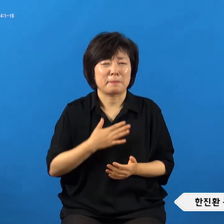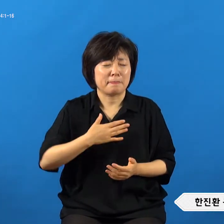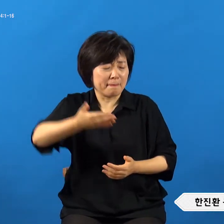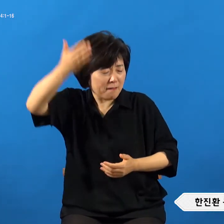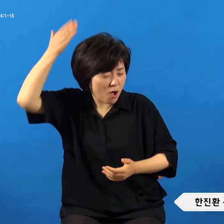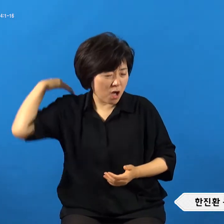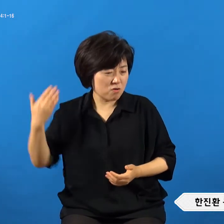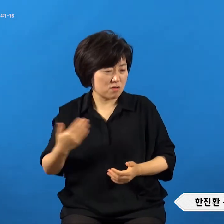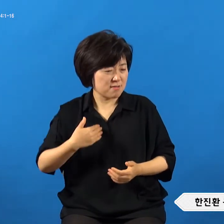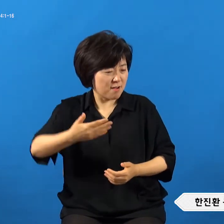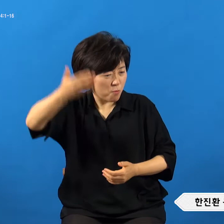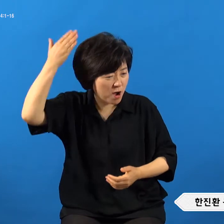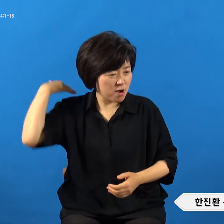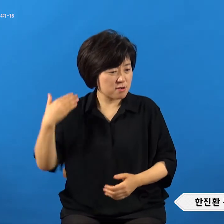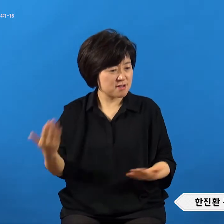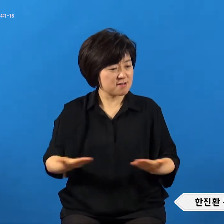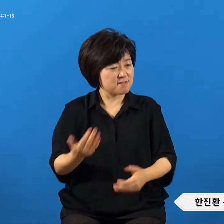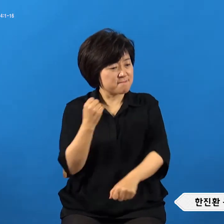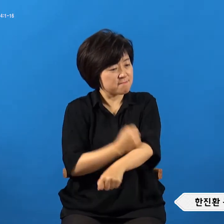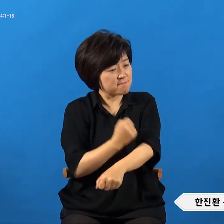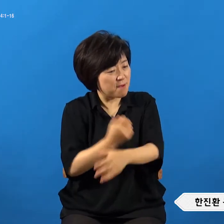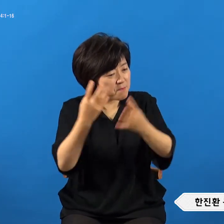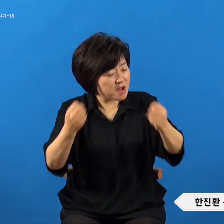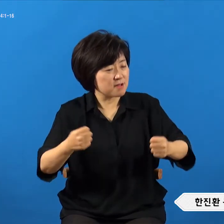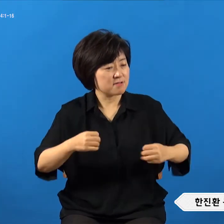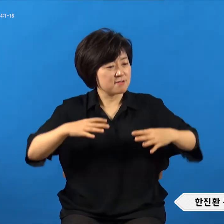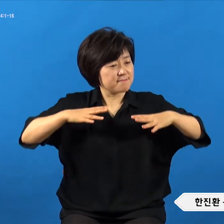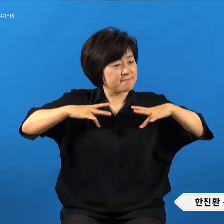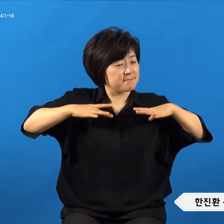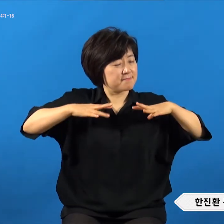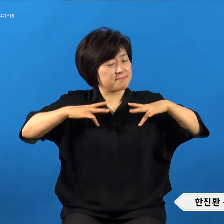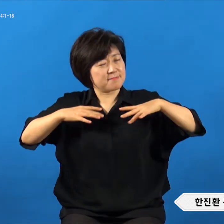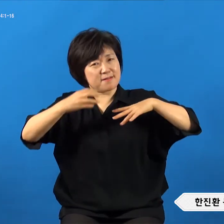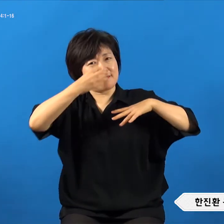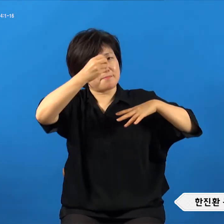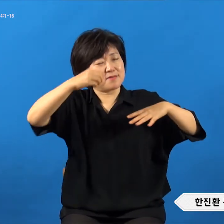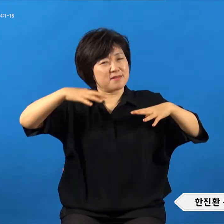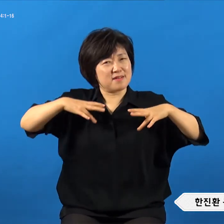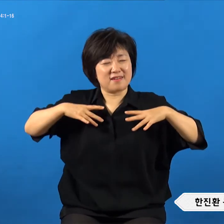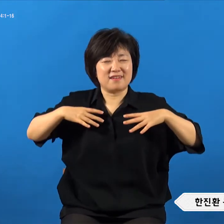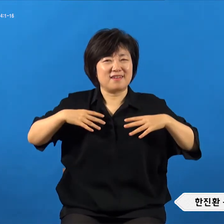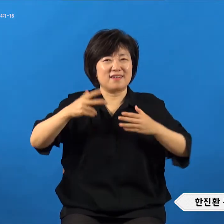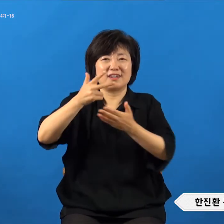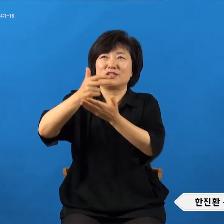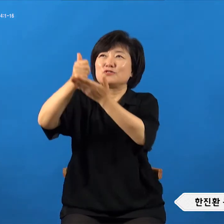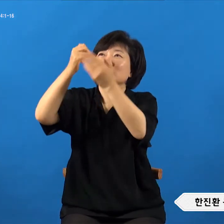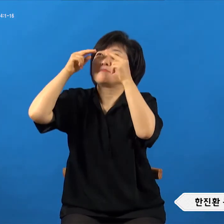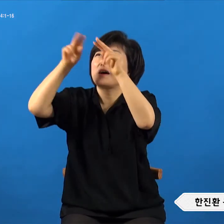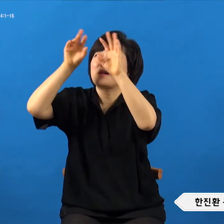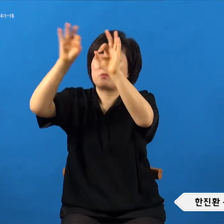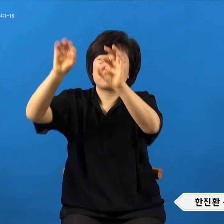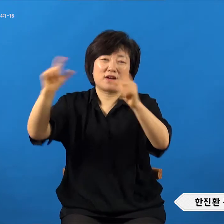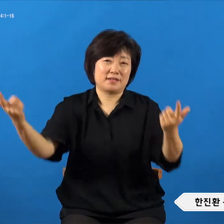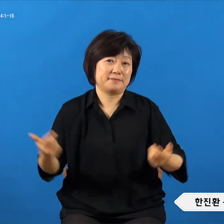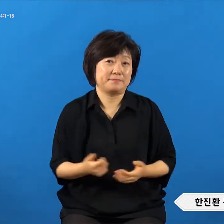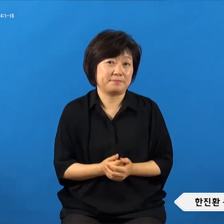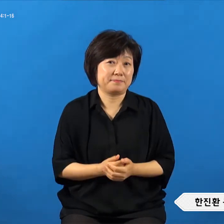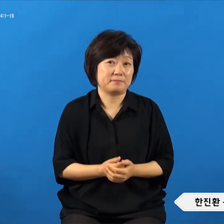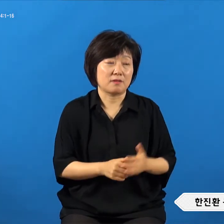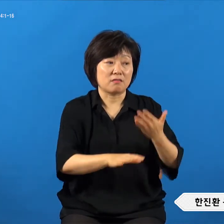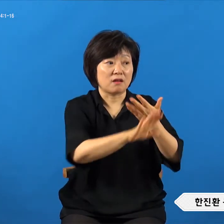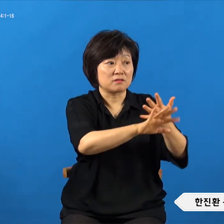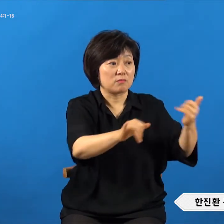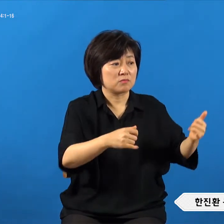내가 과거에 일 많이 했어 하는 우쭐한 마음이 들면 그건 주님만 바라보고 있는 것이 아닙니다. 사람들이